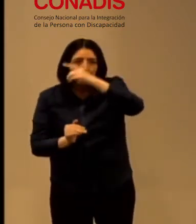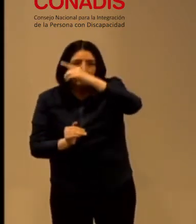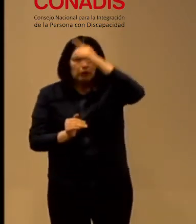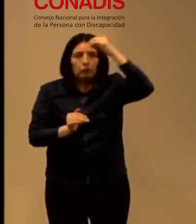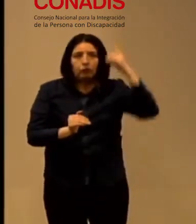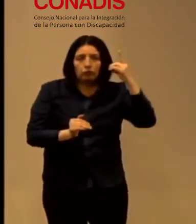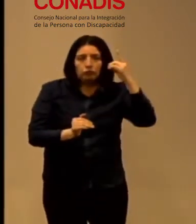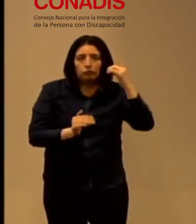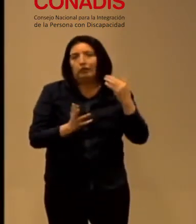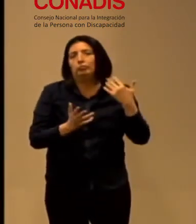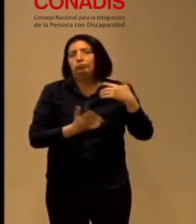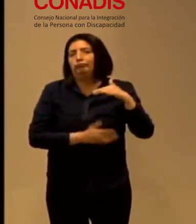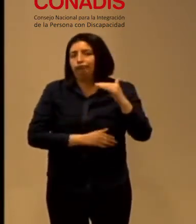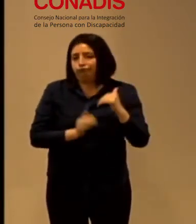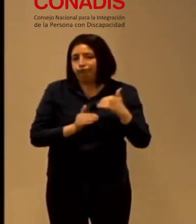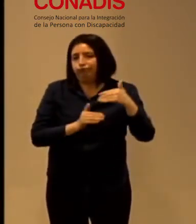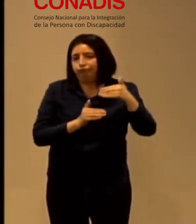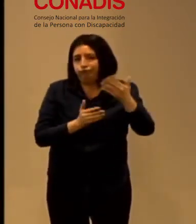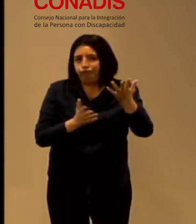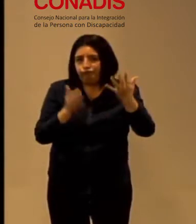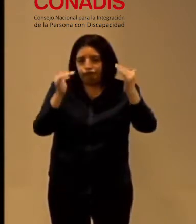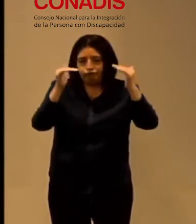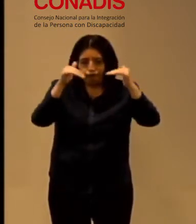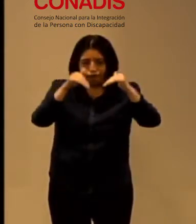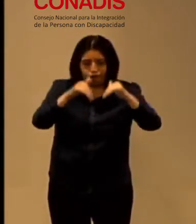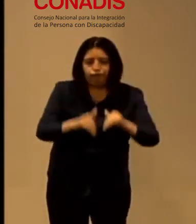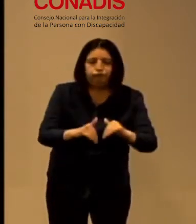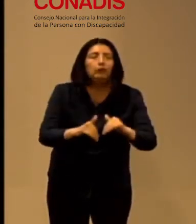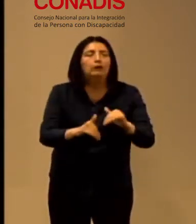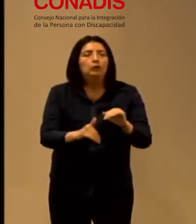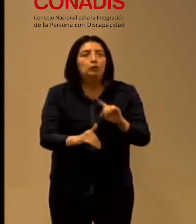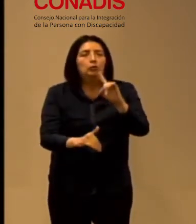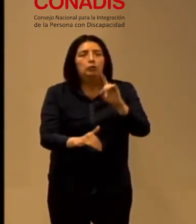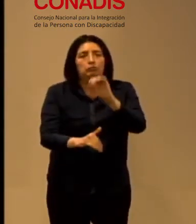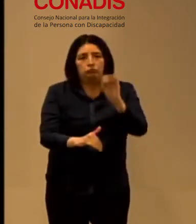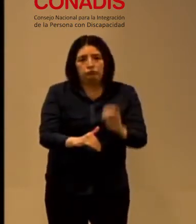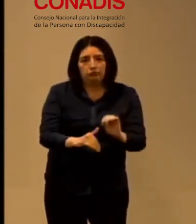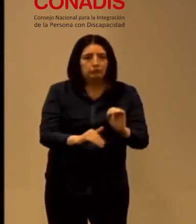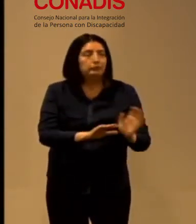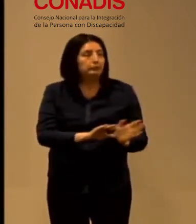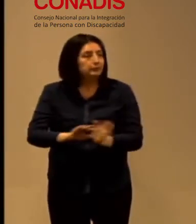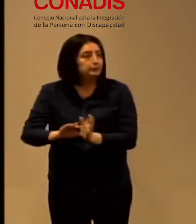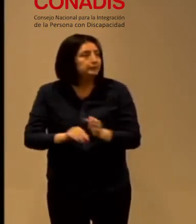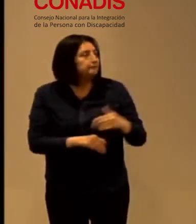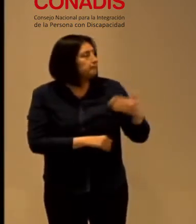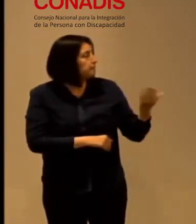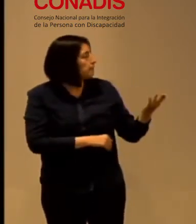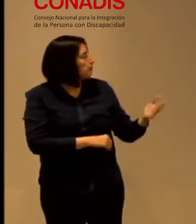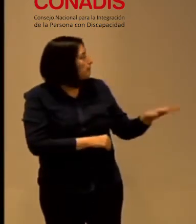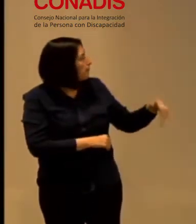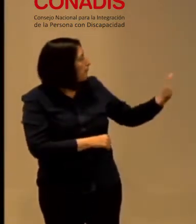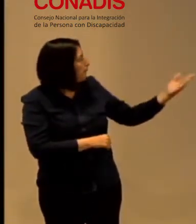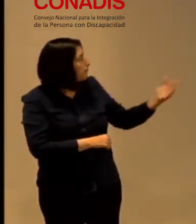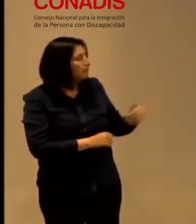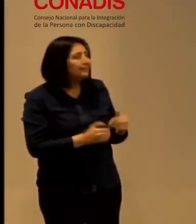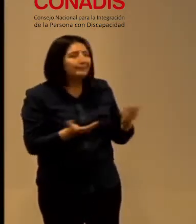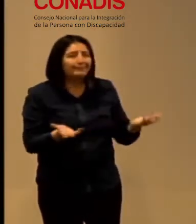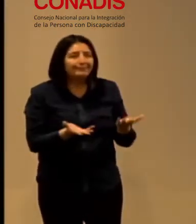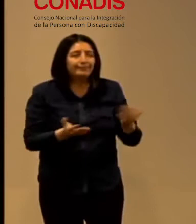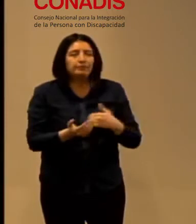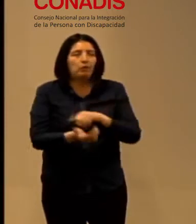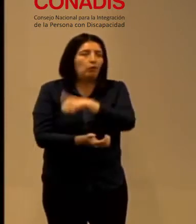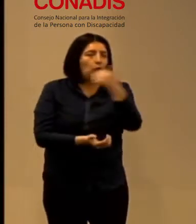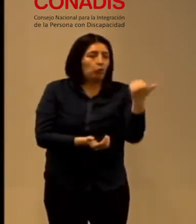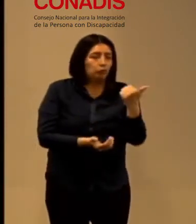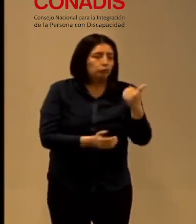cae bastante, vamos hasta el 1% nada más. Ahora, tenemos también una